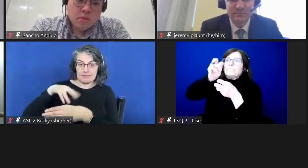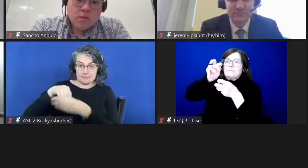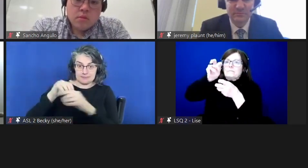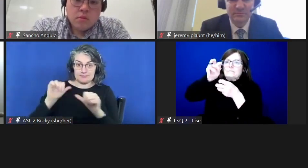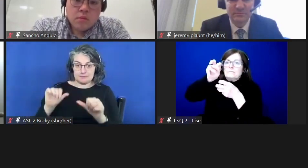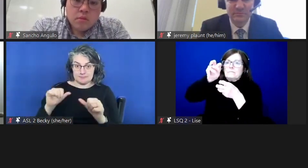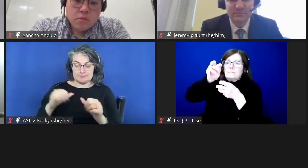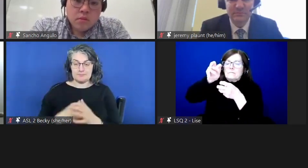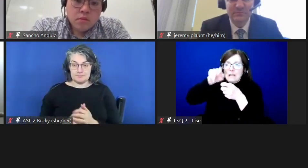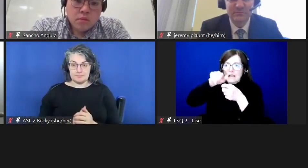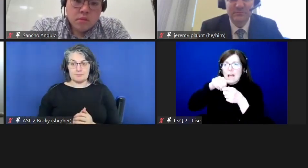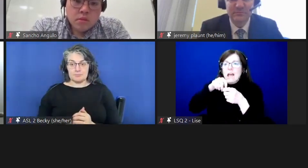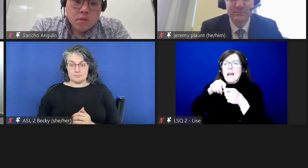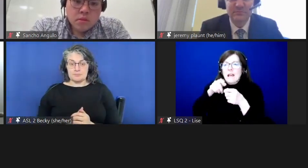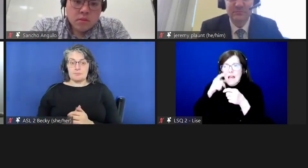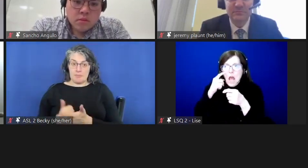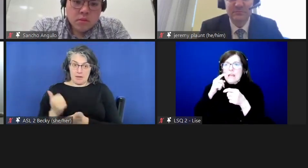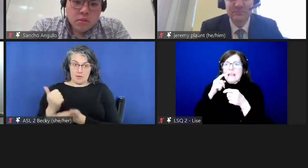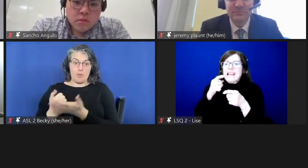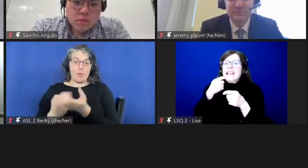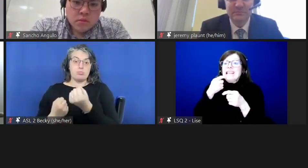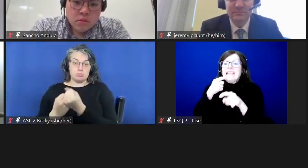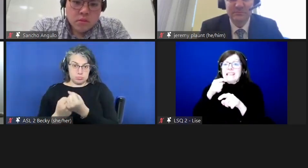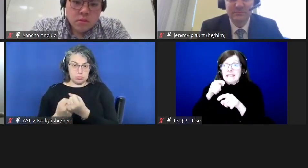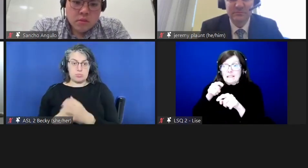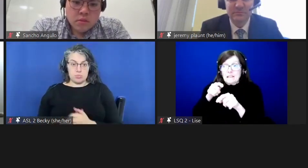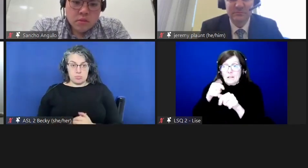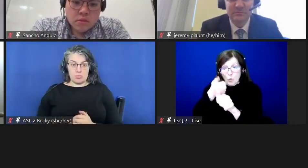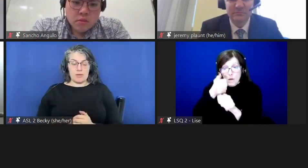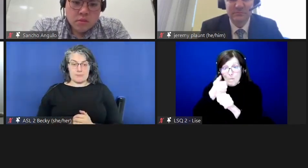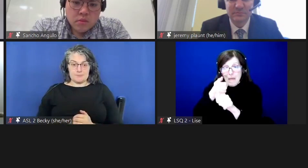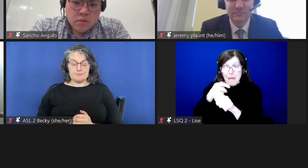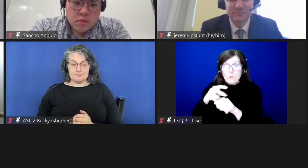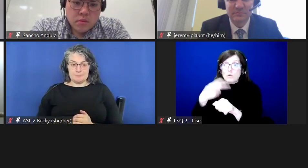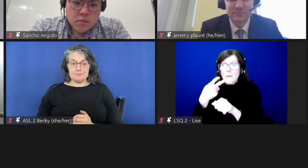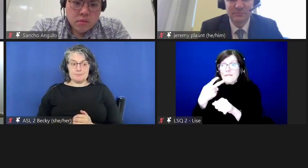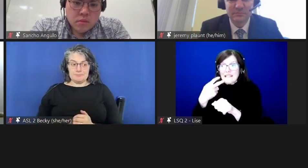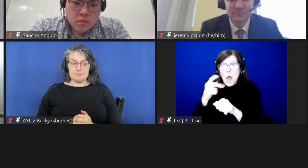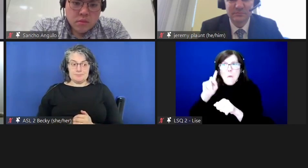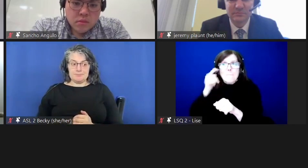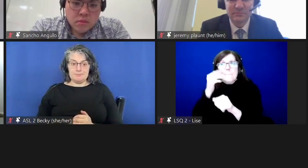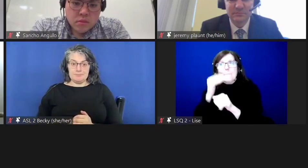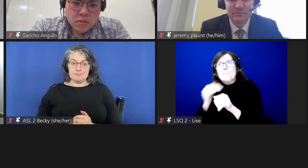ou peut-être également du côté du service du personnel,